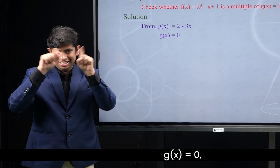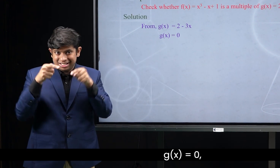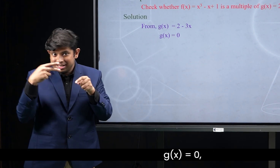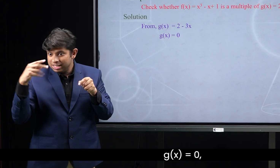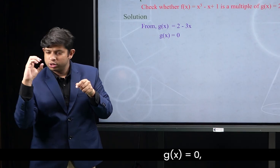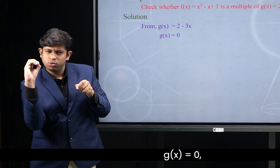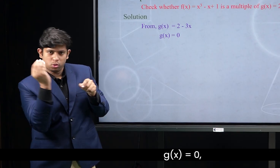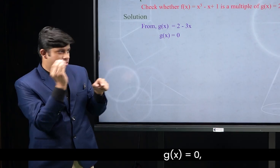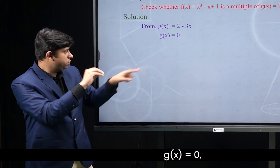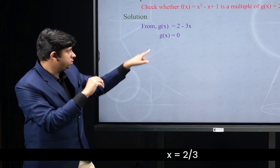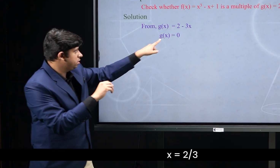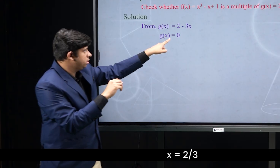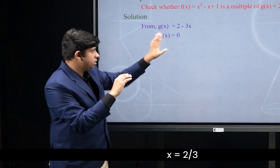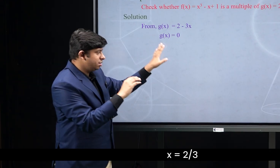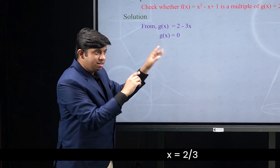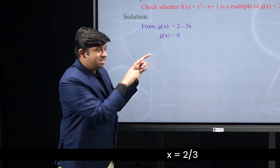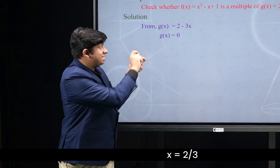g of x is equal to 0.